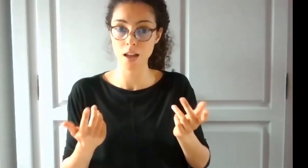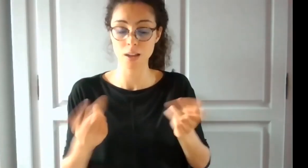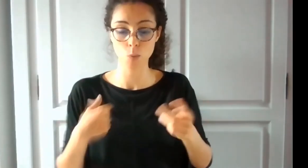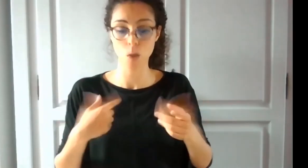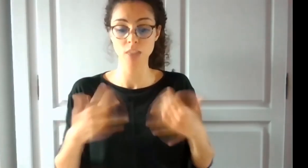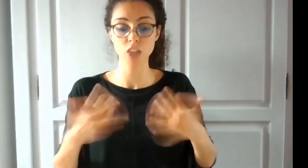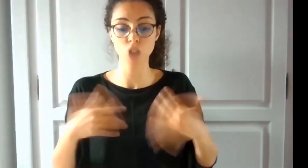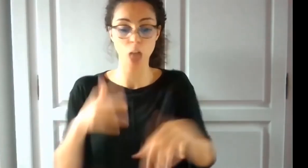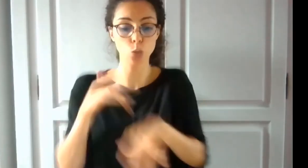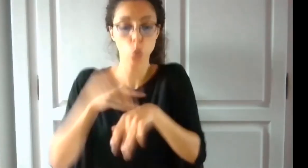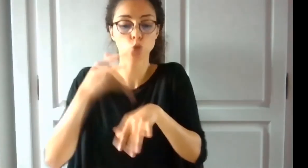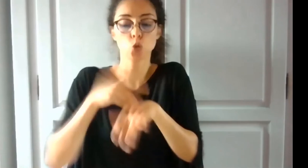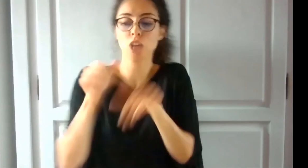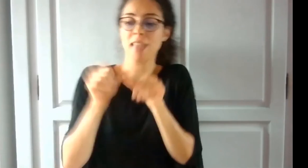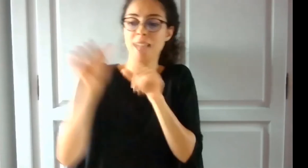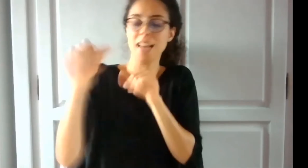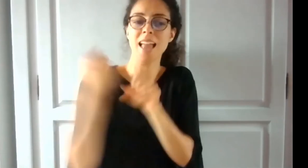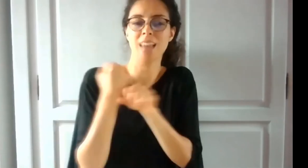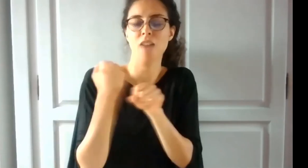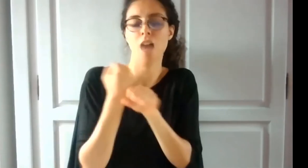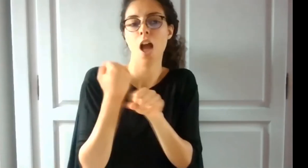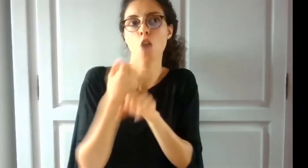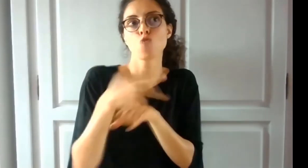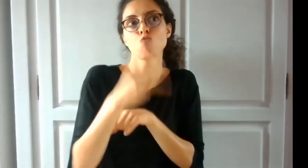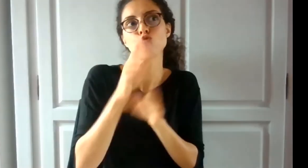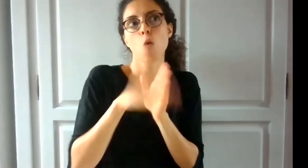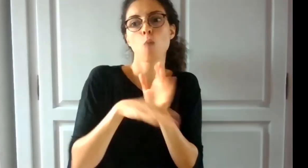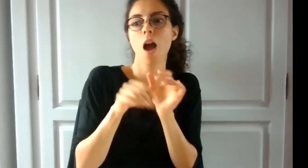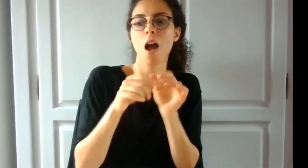télétravail, ça me permet de